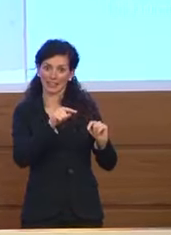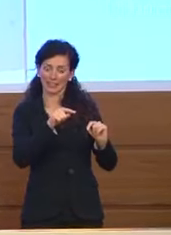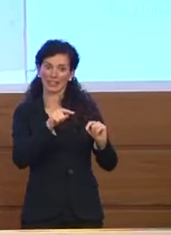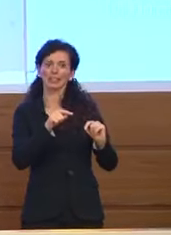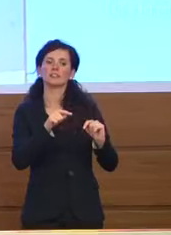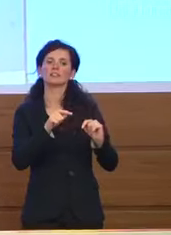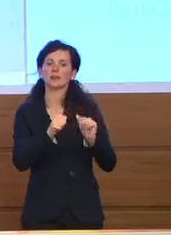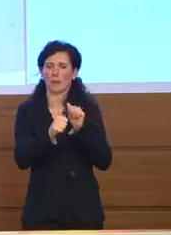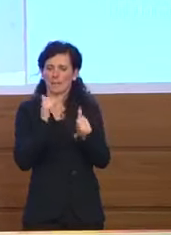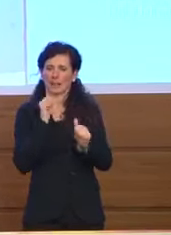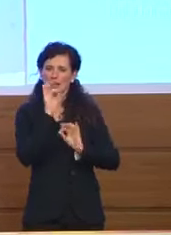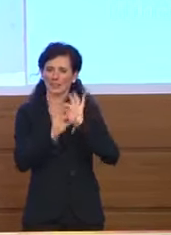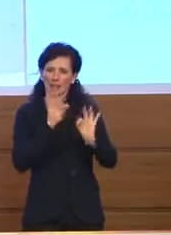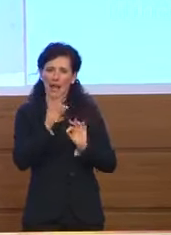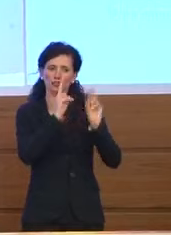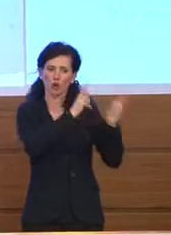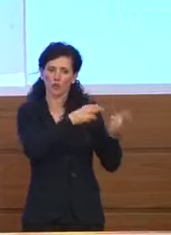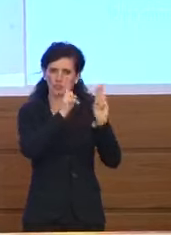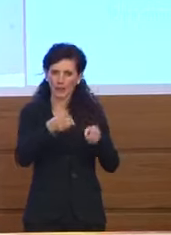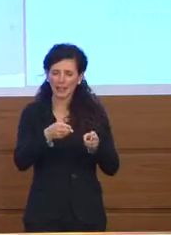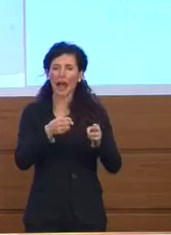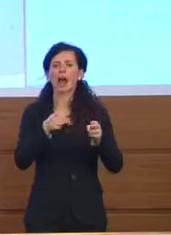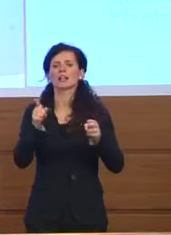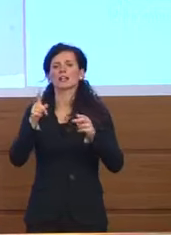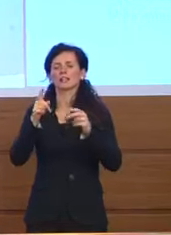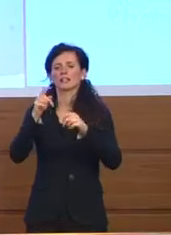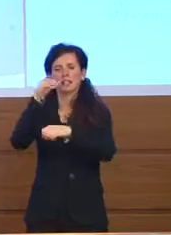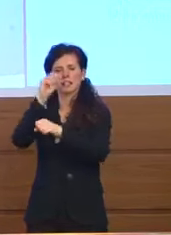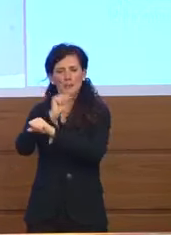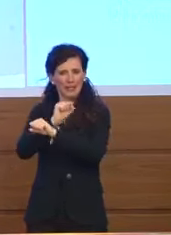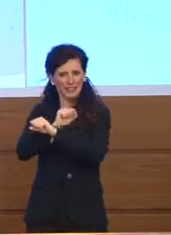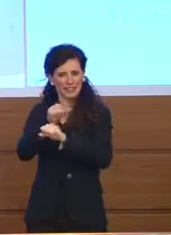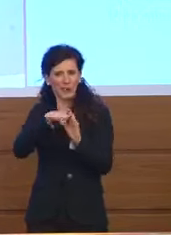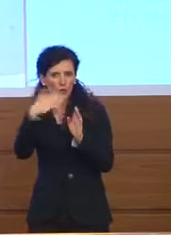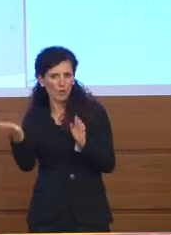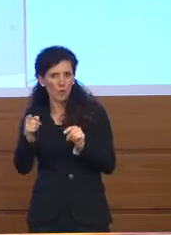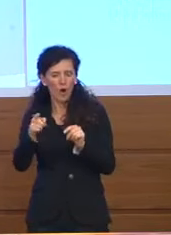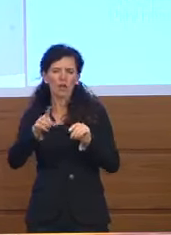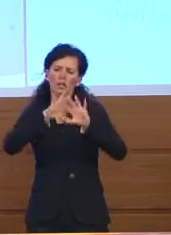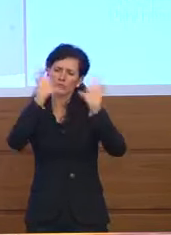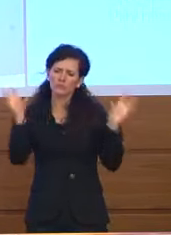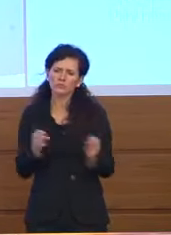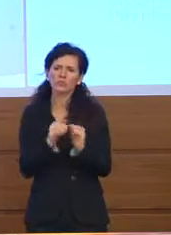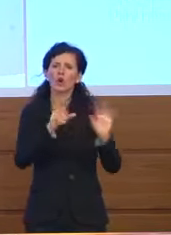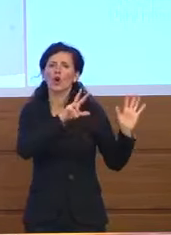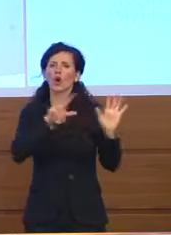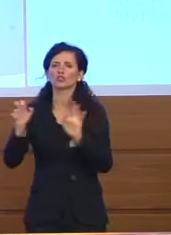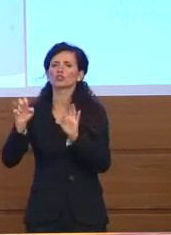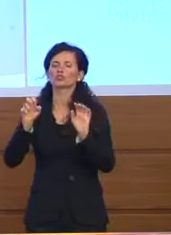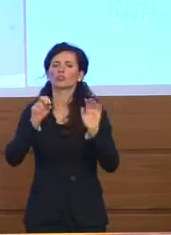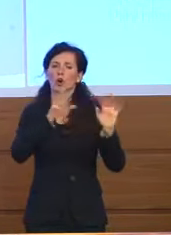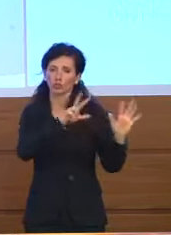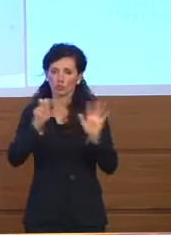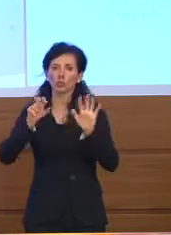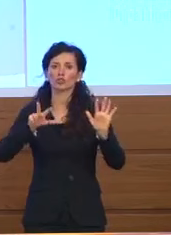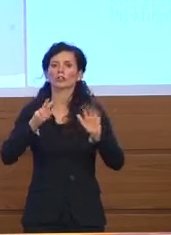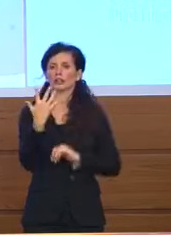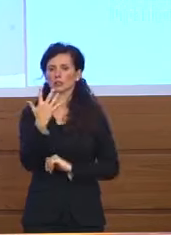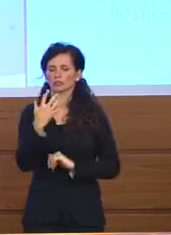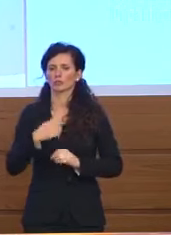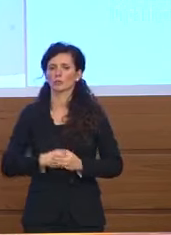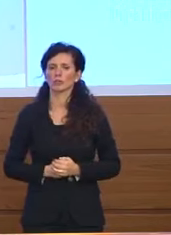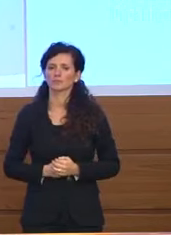gli ospedali e le strutture penitenziarie sono complessivamente 885